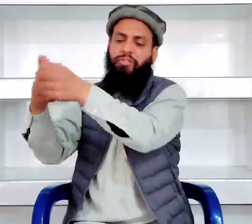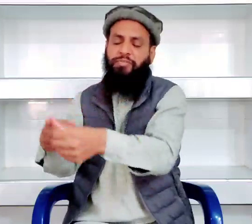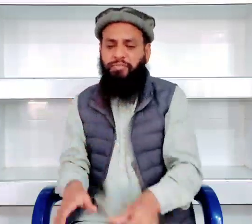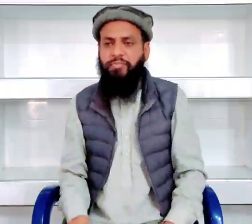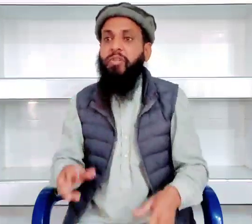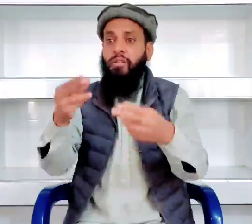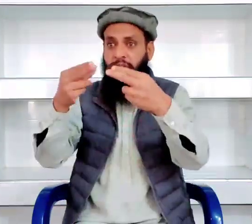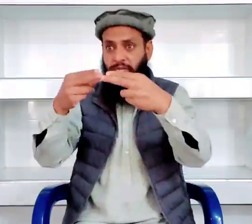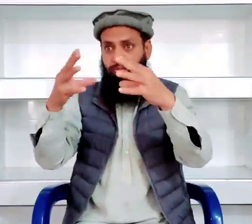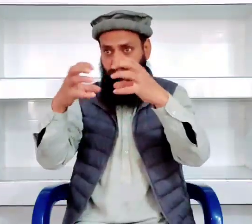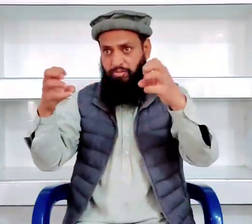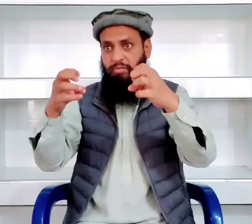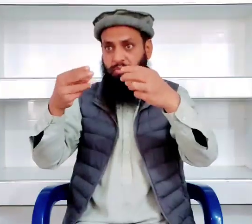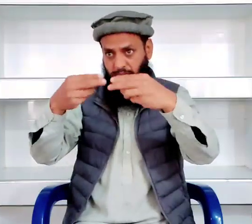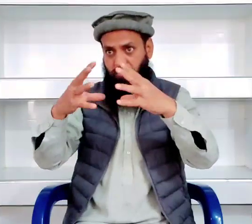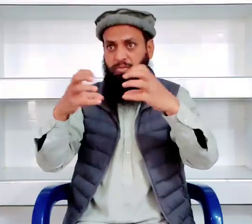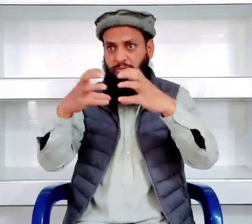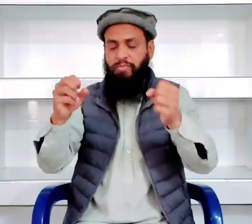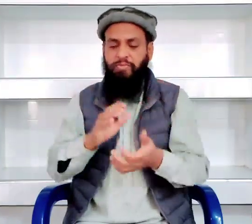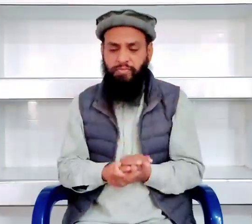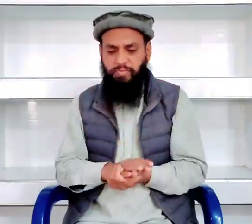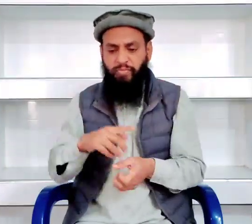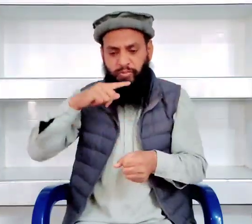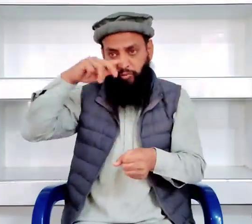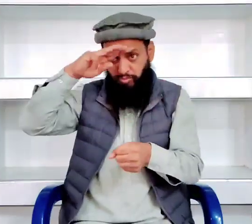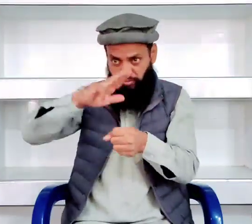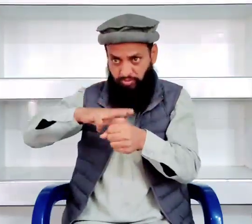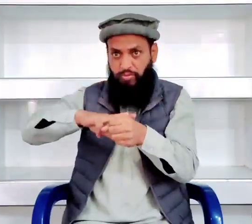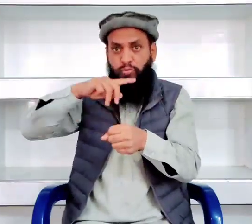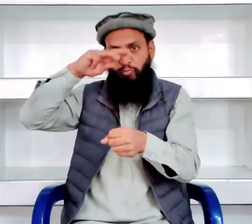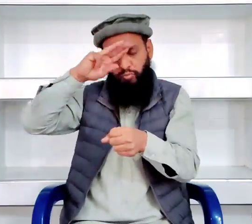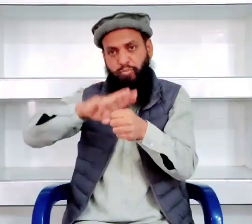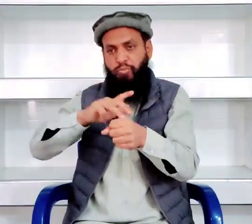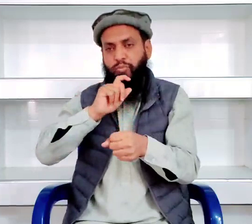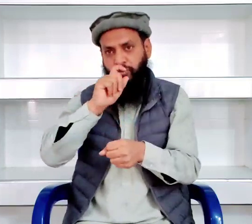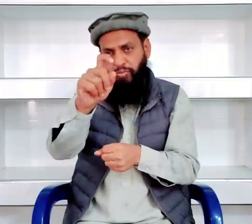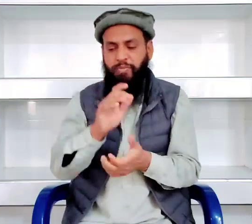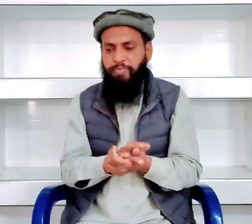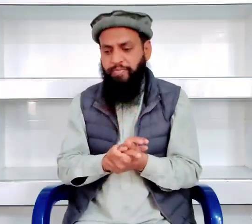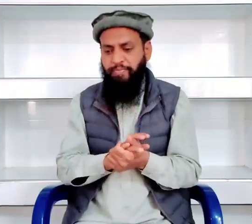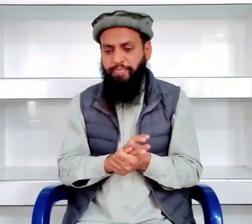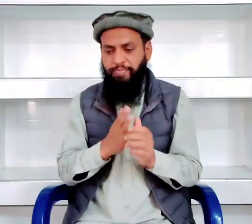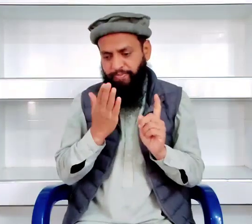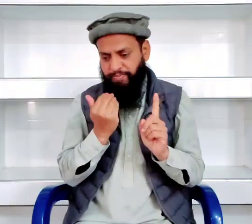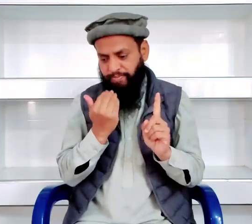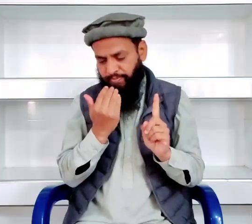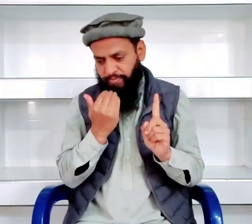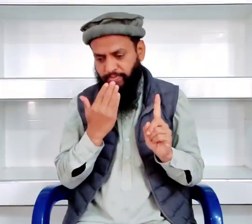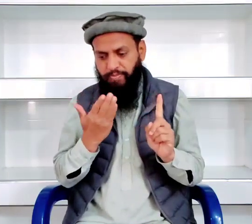ਦੇ ਅੰਦਰ ਲਫ਼ਜ਼ ਮੌਜੂਦ ਨੇ ਨਬੀ ਸੱਲੱਲਾਹੁ ਅਲੈਹਿ ਵਸੱਲਮ ਨੇ ਫਰਮਾਇਆ ਮਨ ਬਾ ਬੈਅਤੈਨ